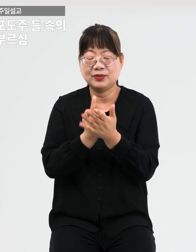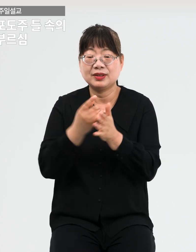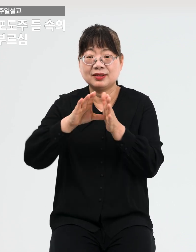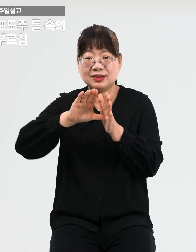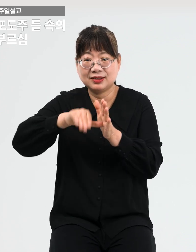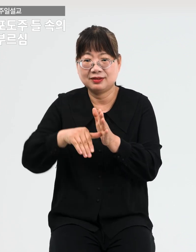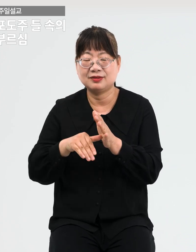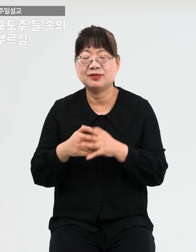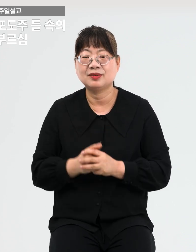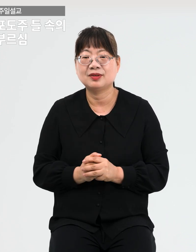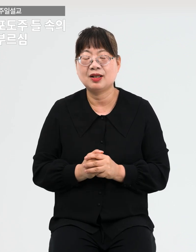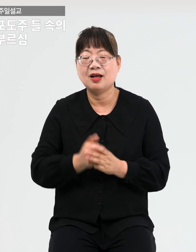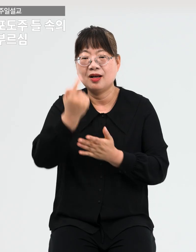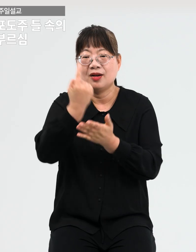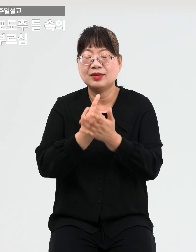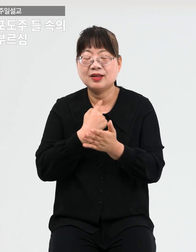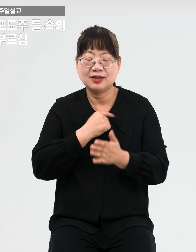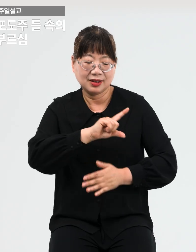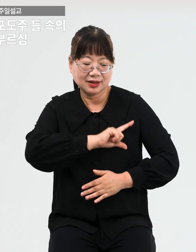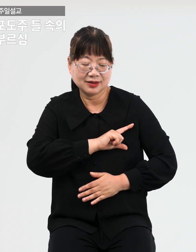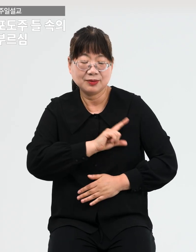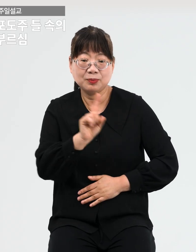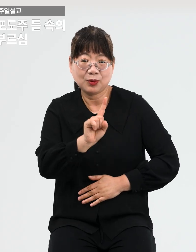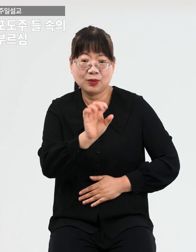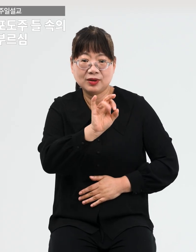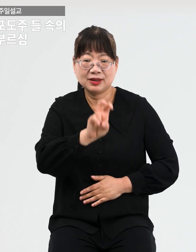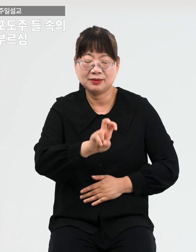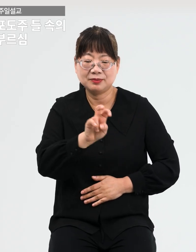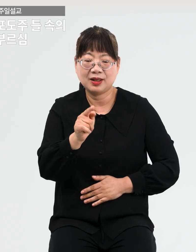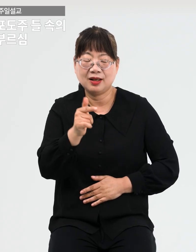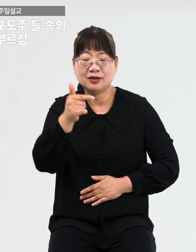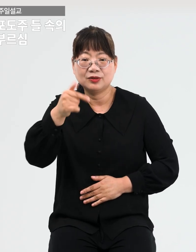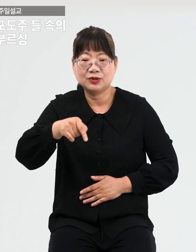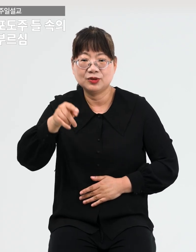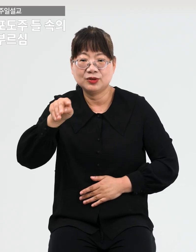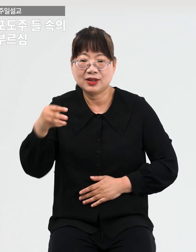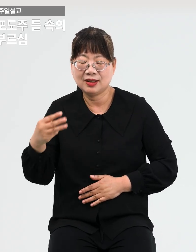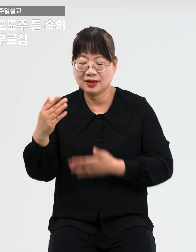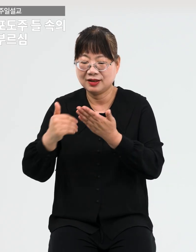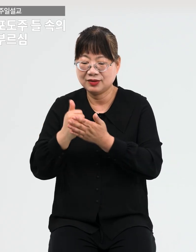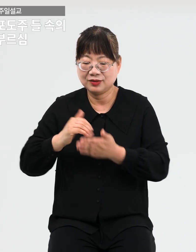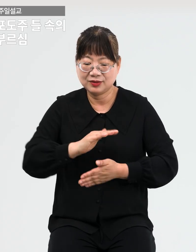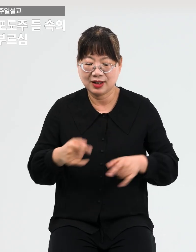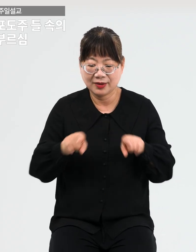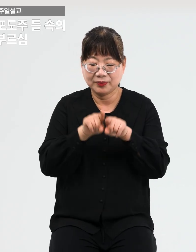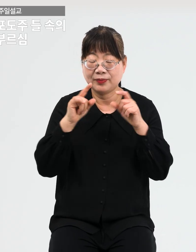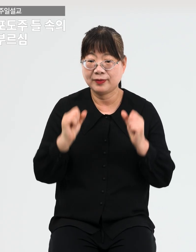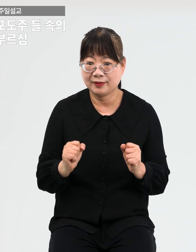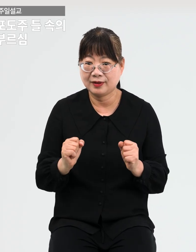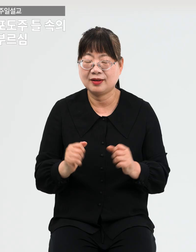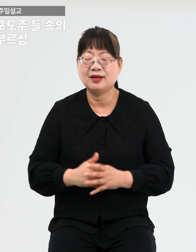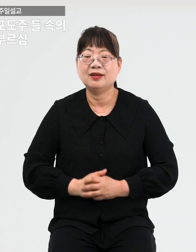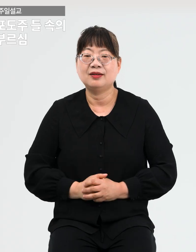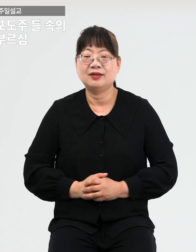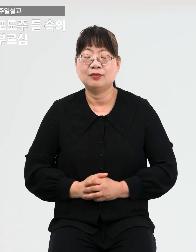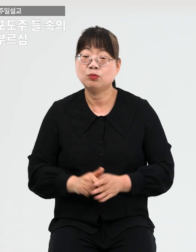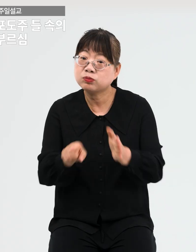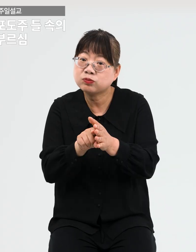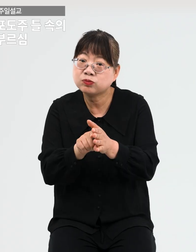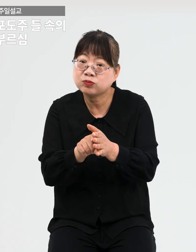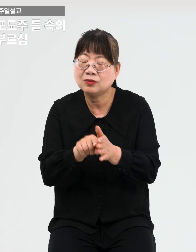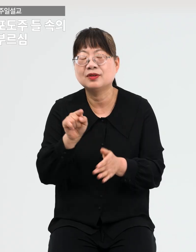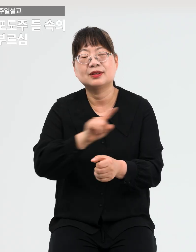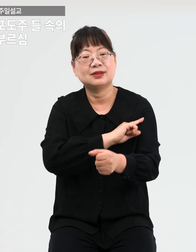때에도 오셨던 이름이 뭐예요? 임마누엘, 하나님이 우리와 함께 하심이라. 믿습니까?